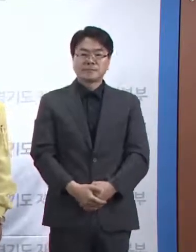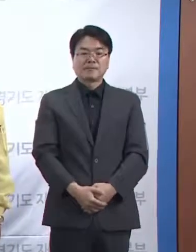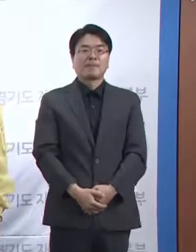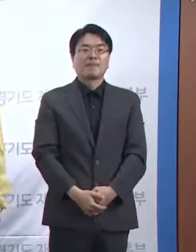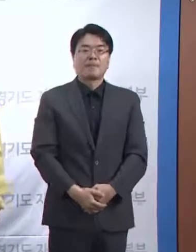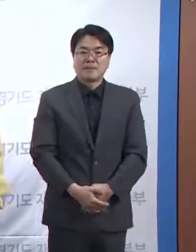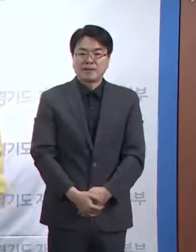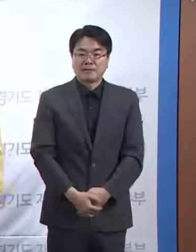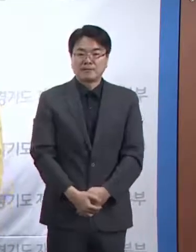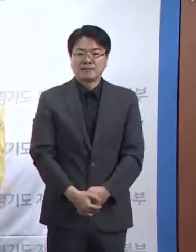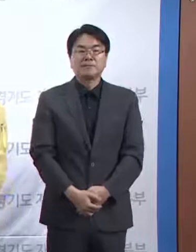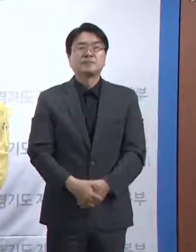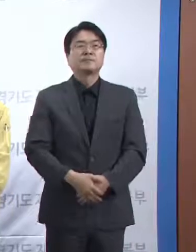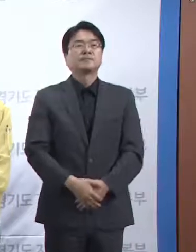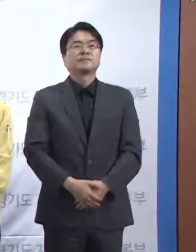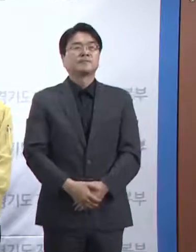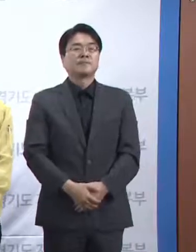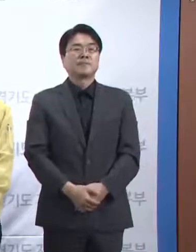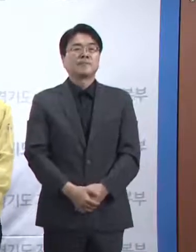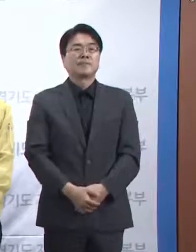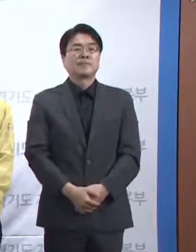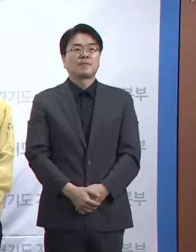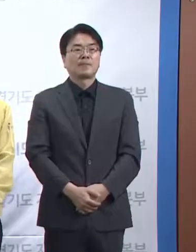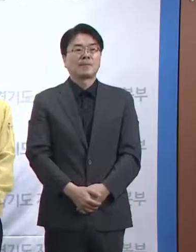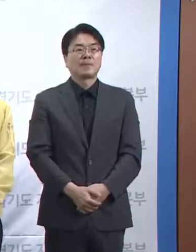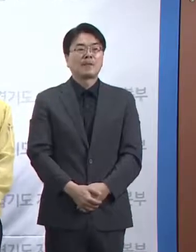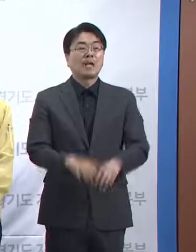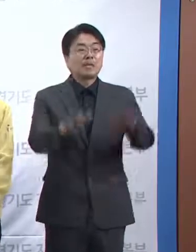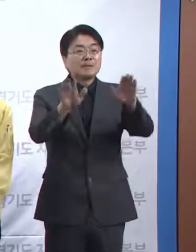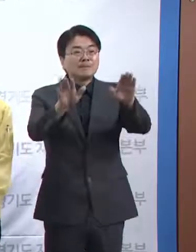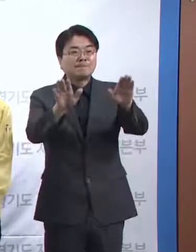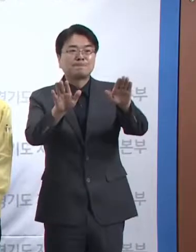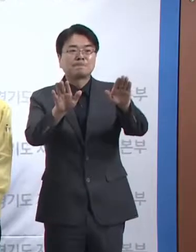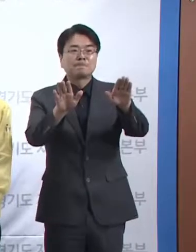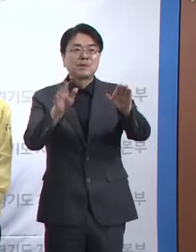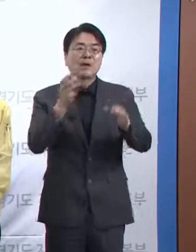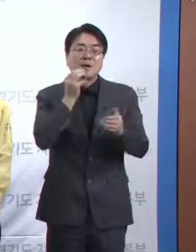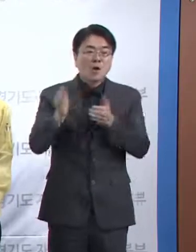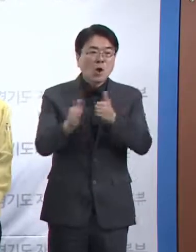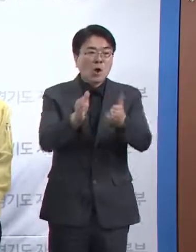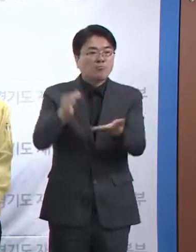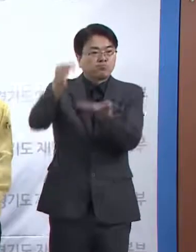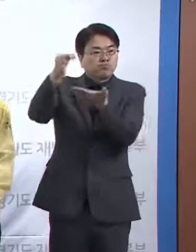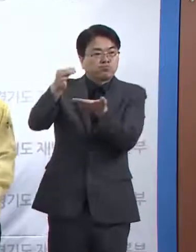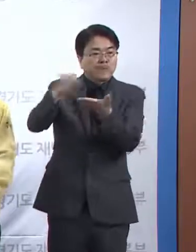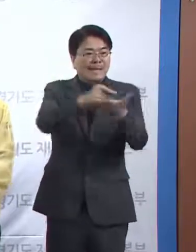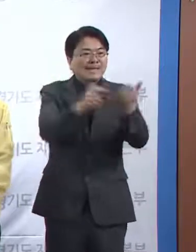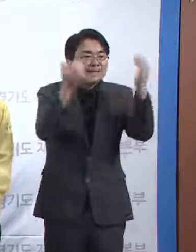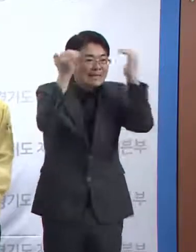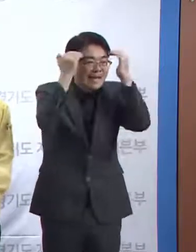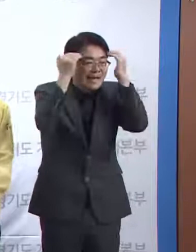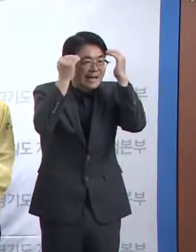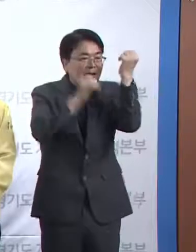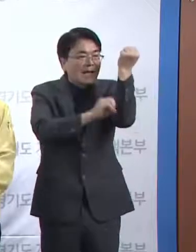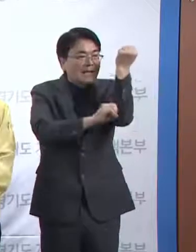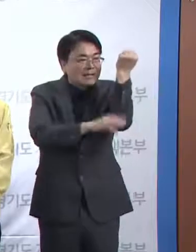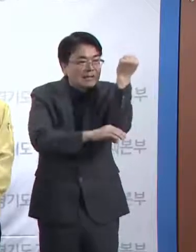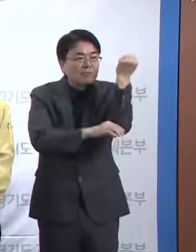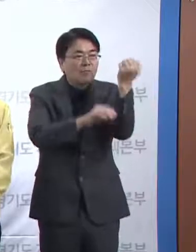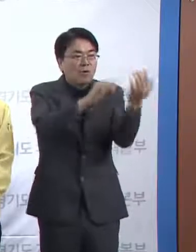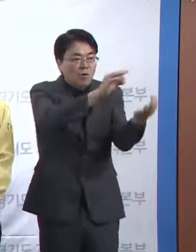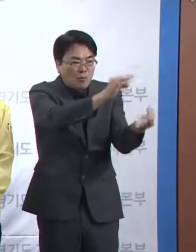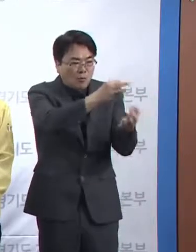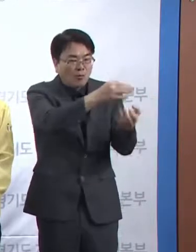주십시오. 네, 그 지금 현재 경기도 재정이 전에 재난 기본소득 지급으로